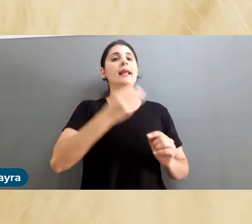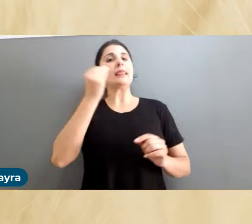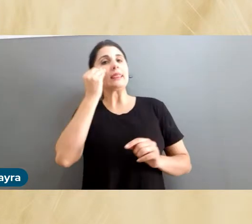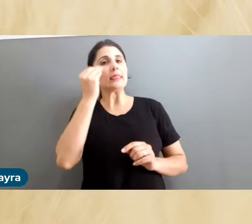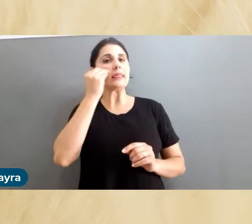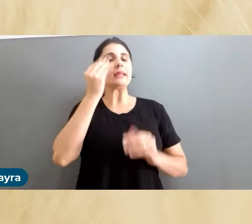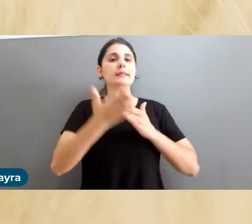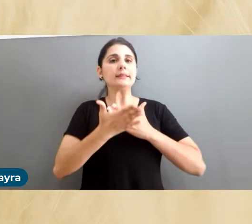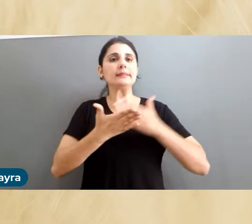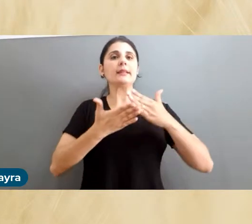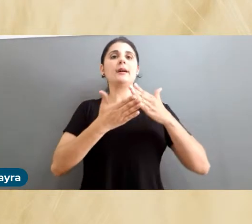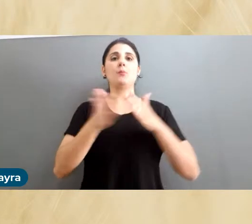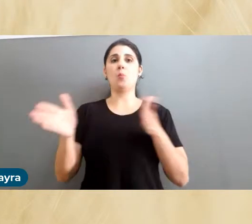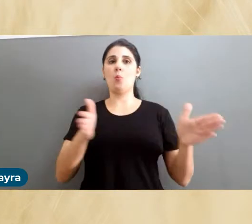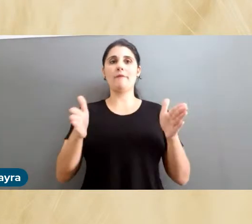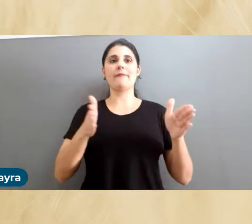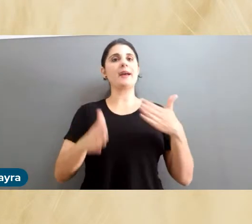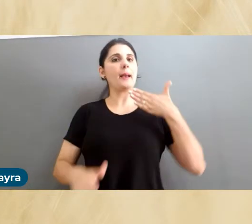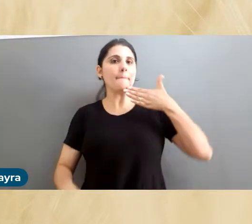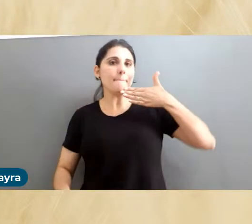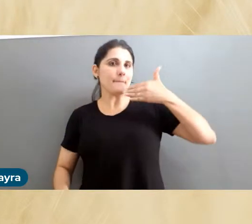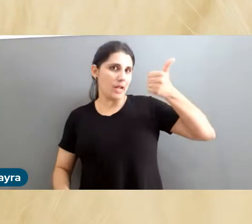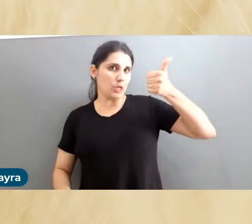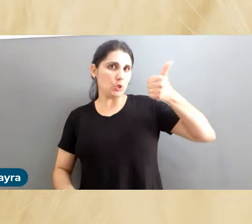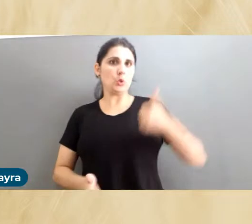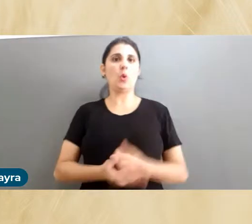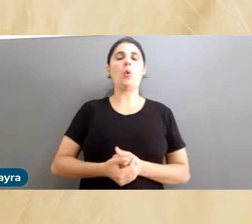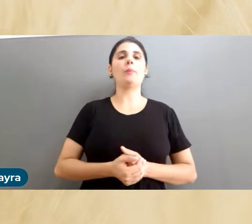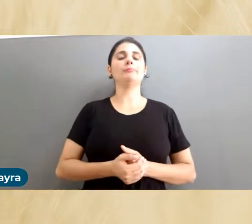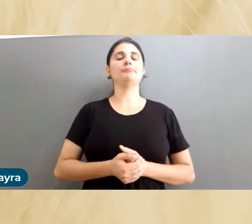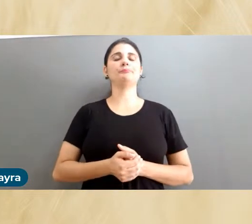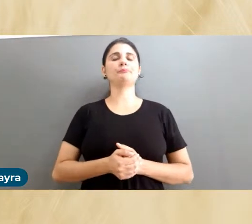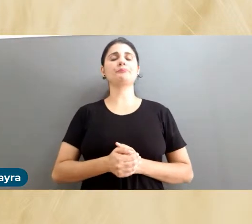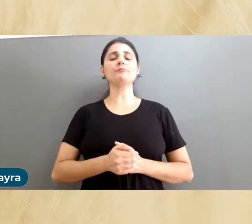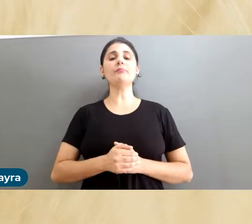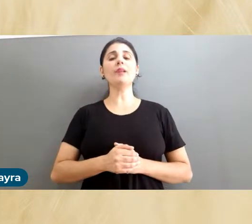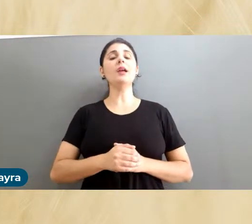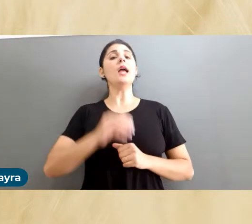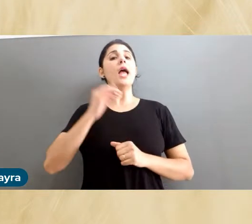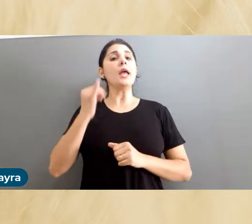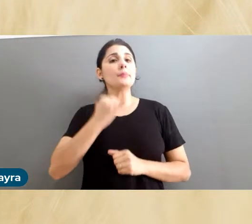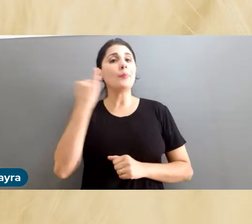nova fase melhor. Eu acho sempre importante a gente lembrar disso,